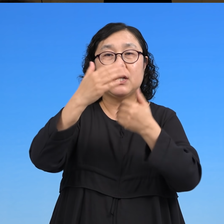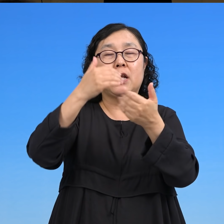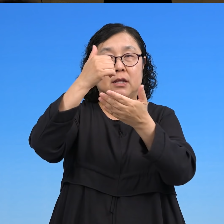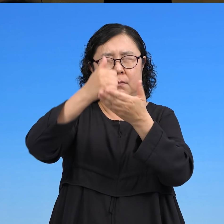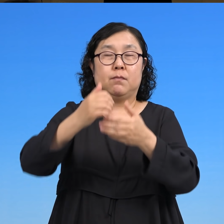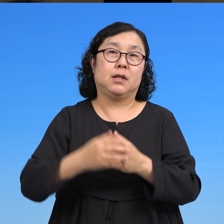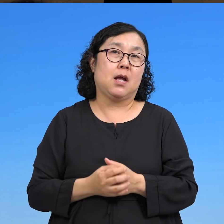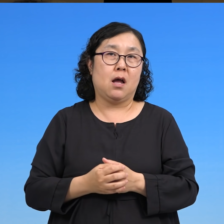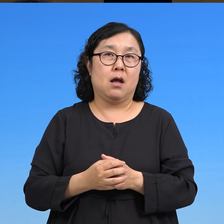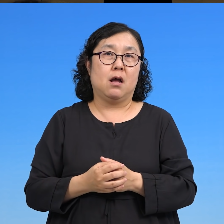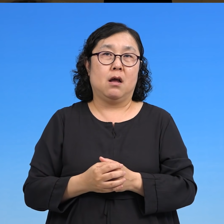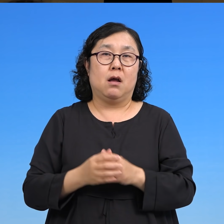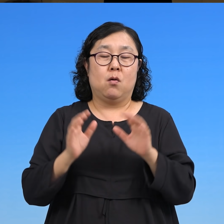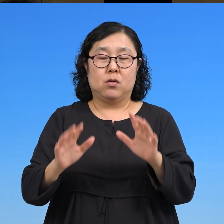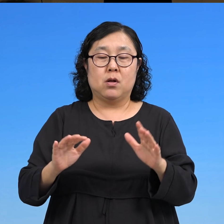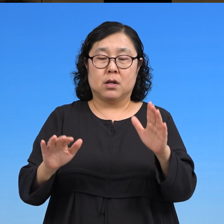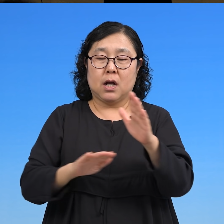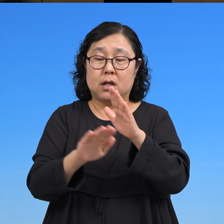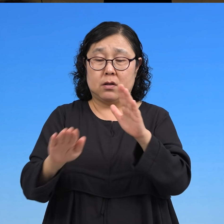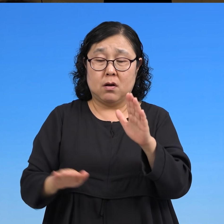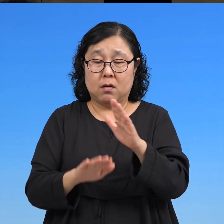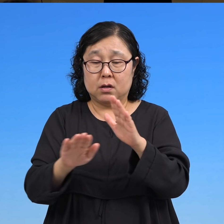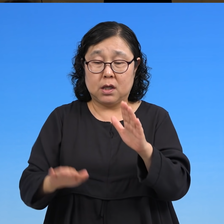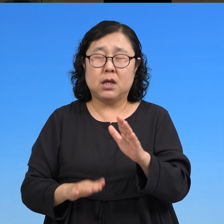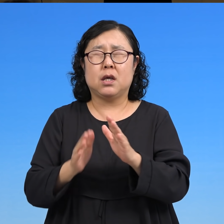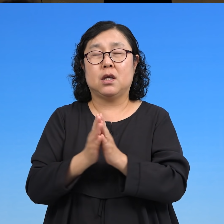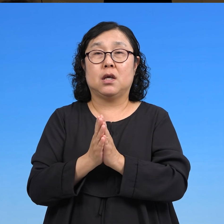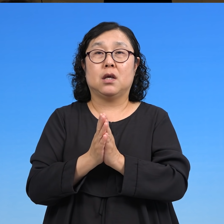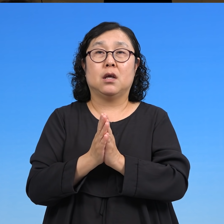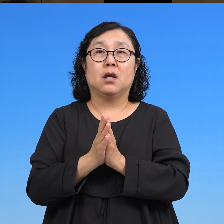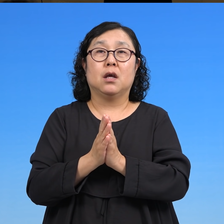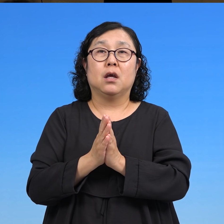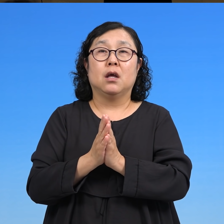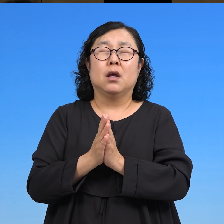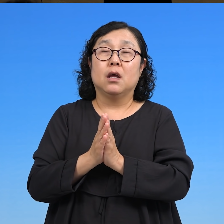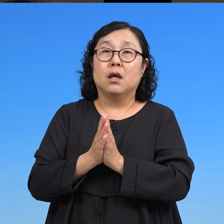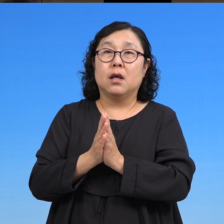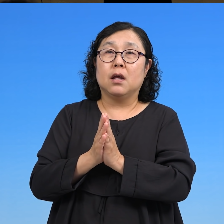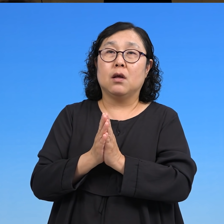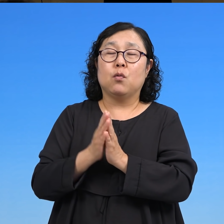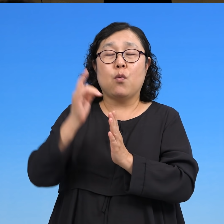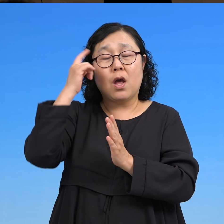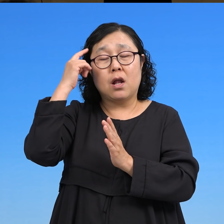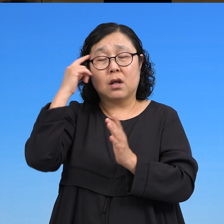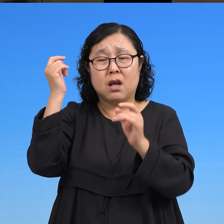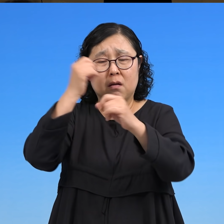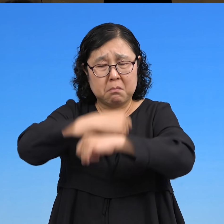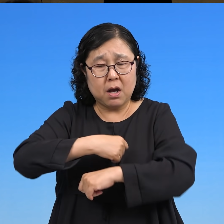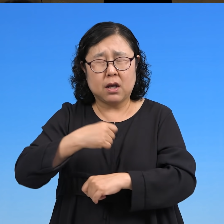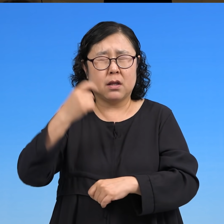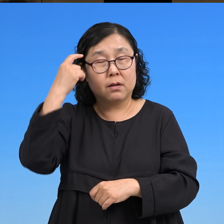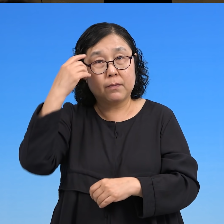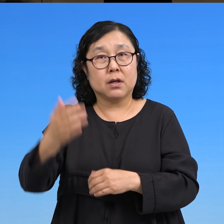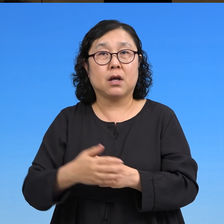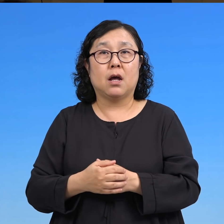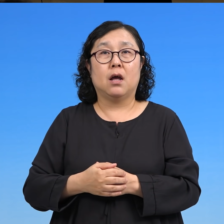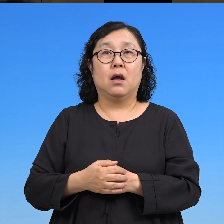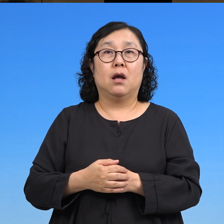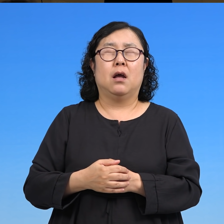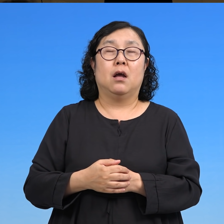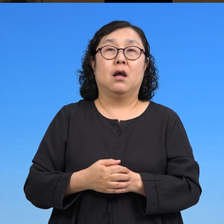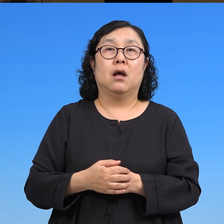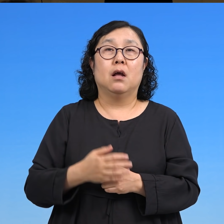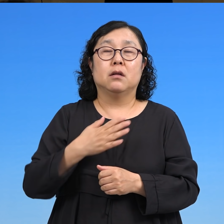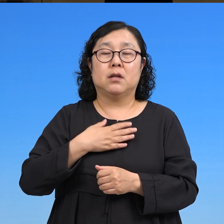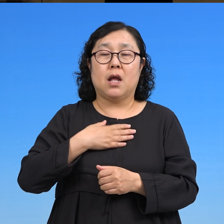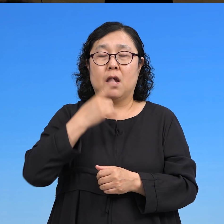오늘 가정이 왜 이렇게 위기를 만났습니까? 우리 윗대 부모님은, 저희 어머니는 초등학교밖에 안 나오신 분이에요. 아버지는